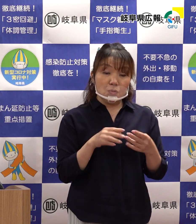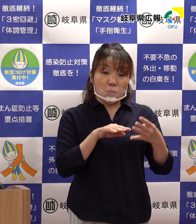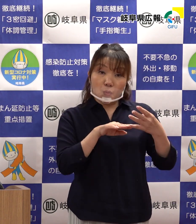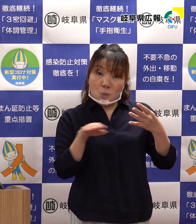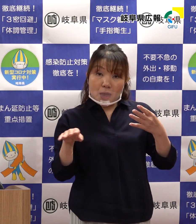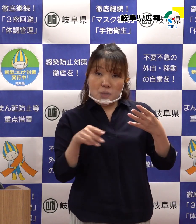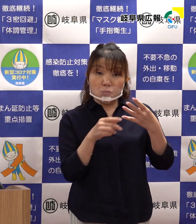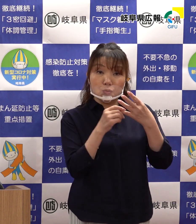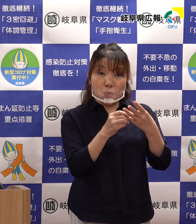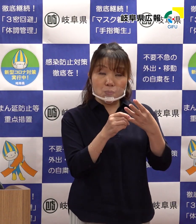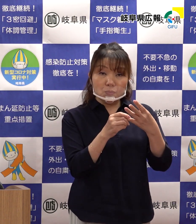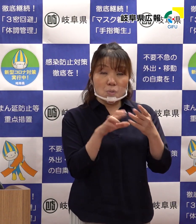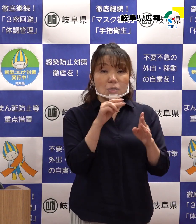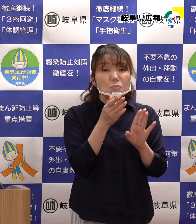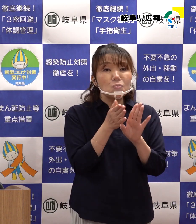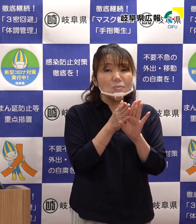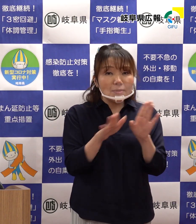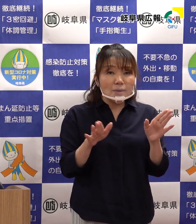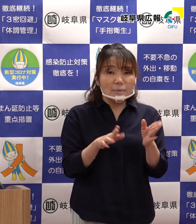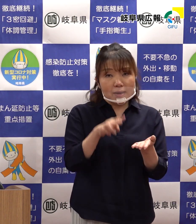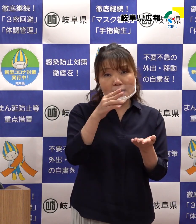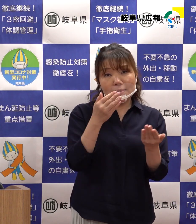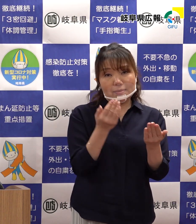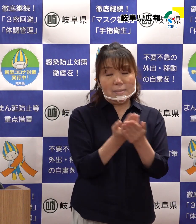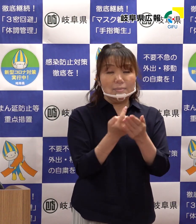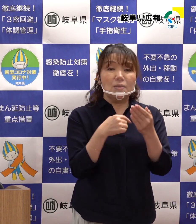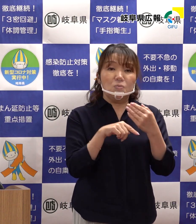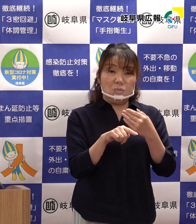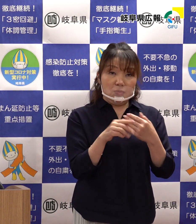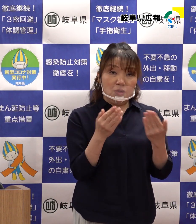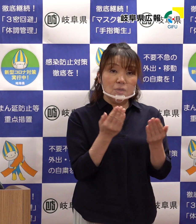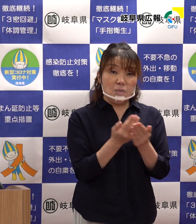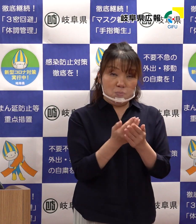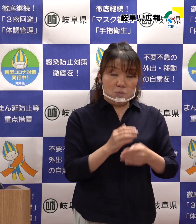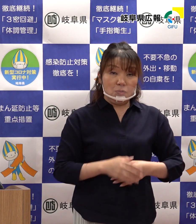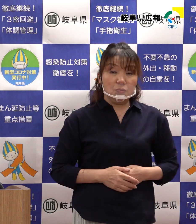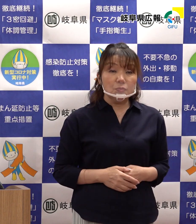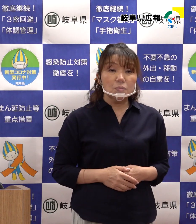に岐阜県も入っていったということでございまして、